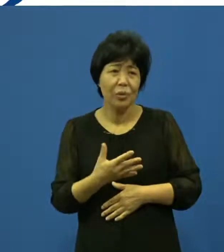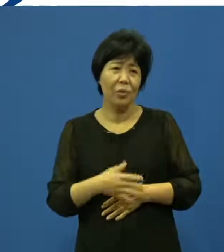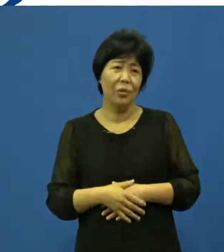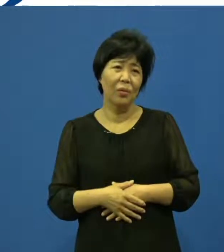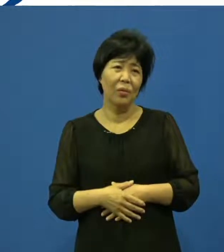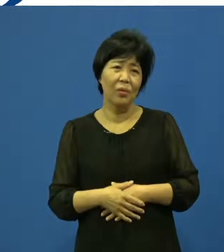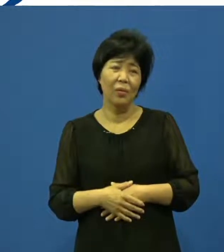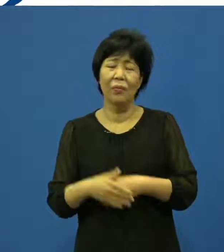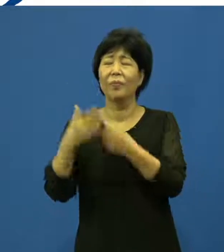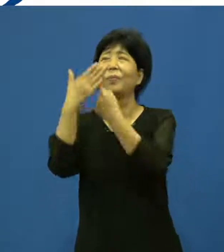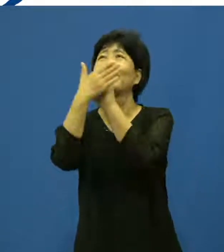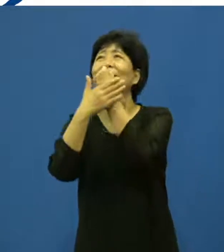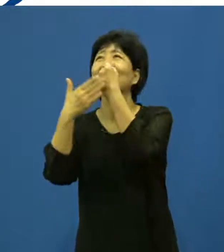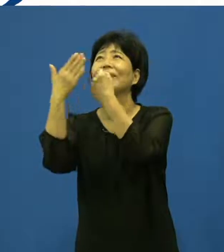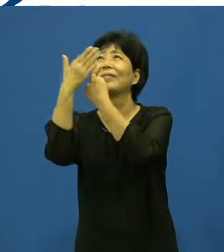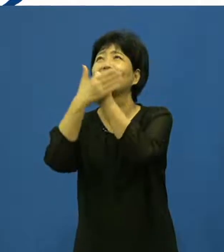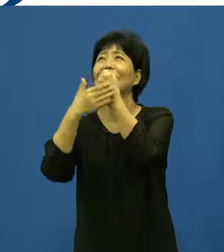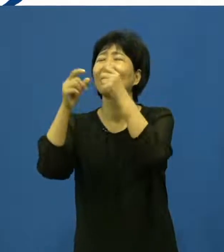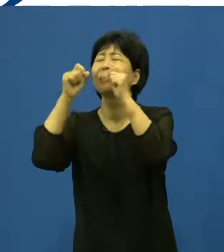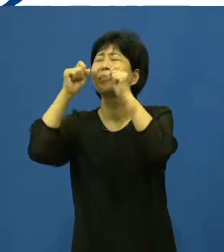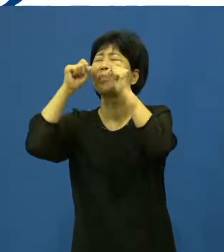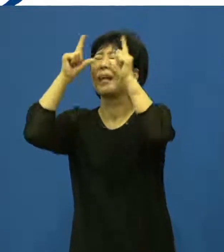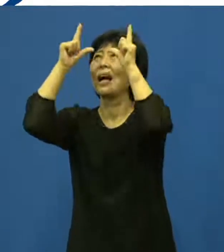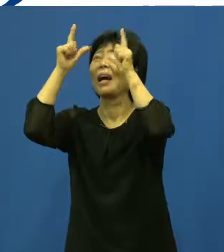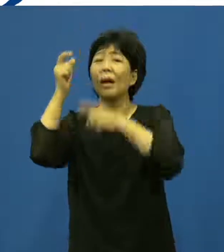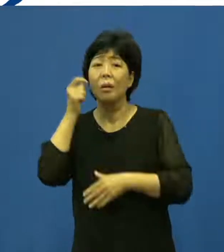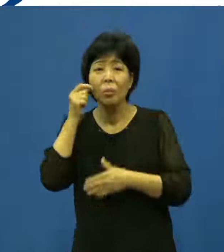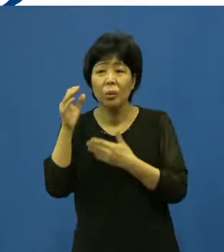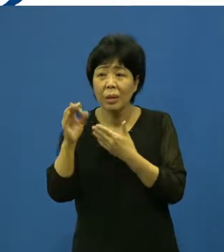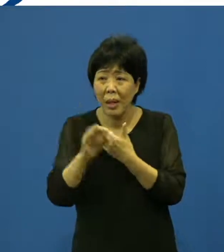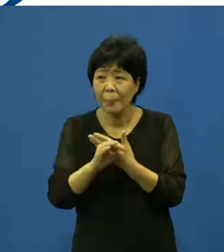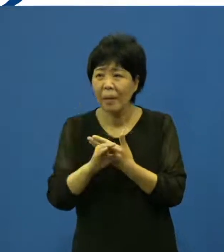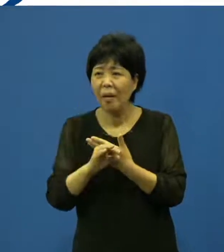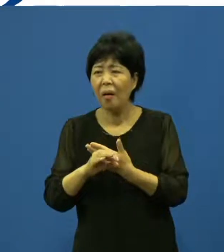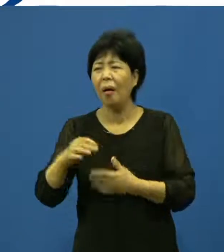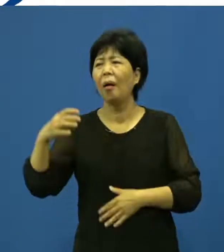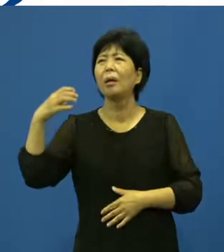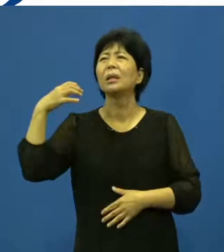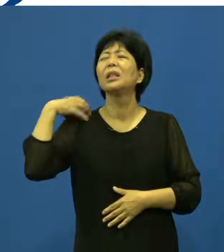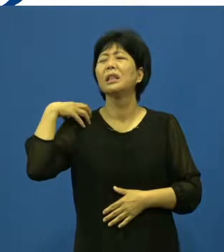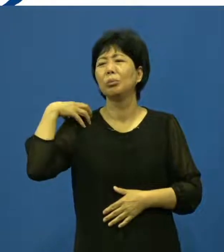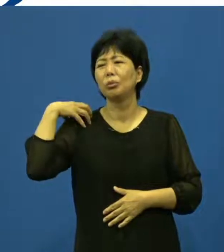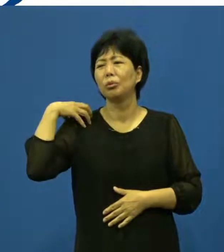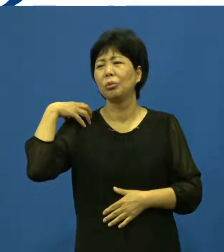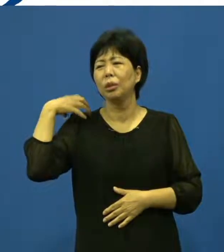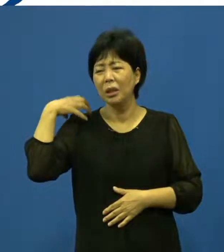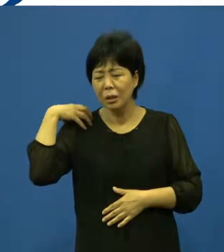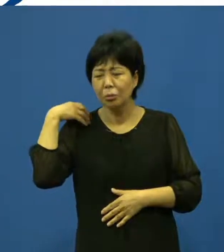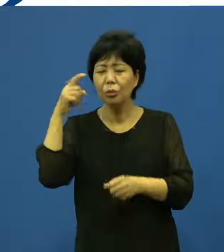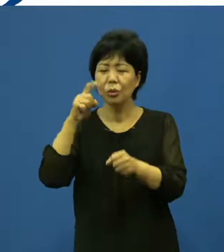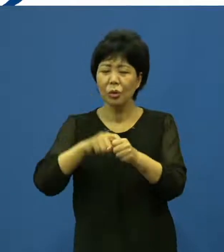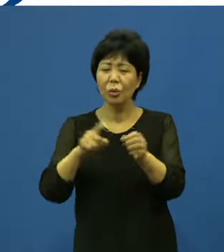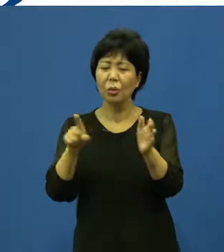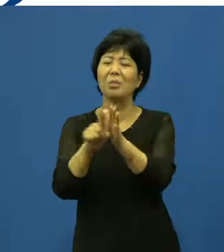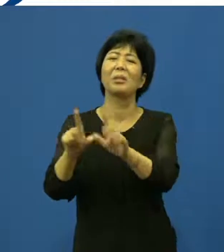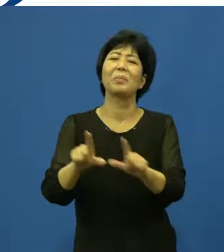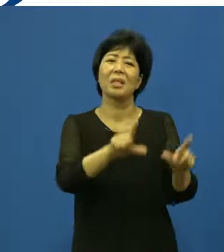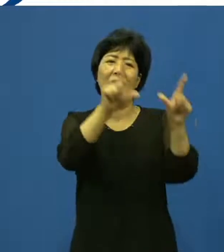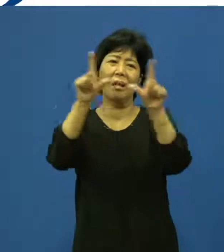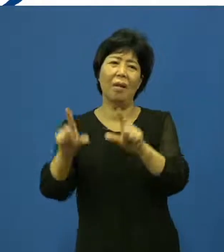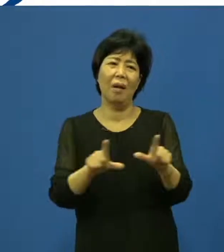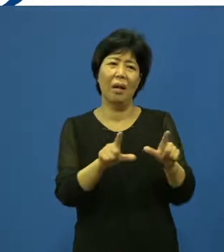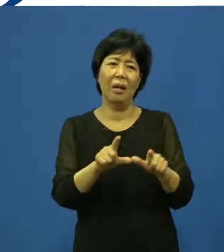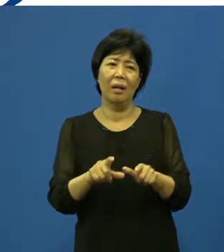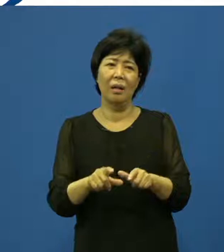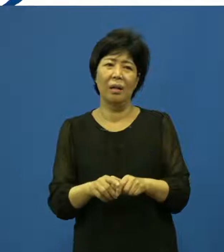여러분, 은혜의 눈을 뜨지 못한 사람은 신앙생활도 의무적으로 하는 거잖아요. 의무적으로. 그리고 뭐 하라 그러면 다 힘든